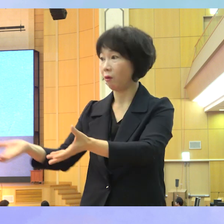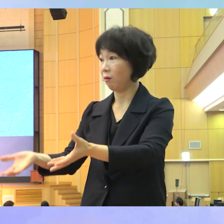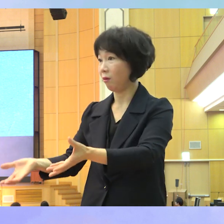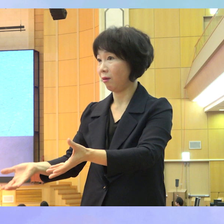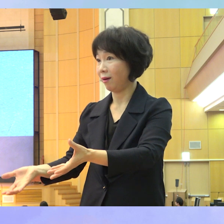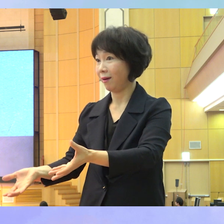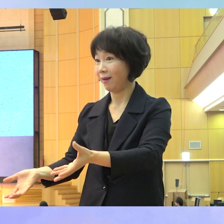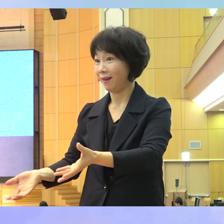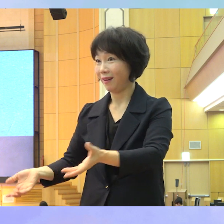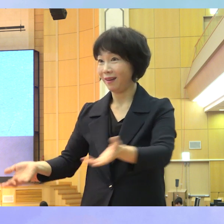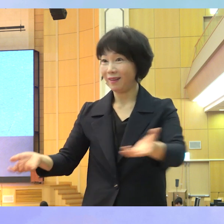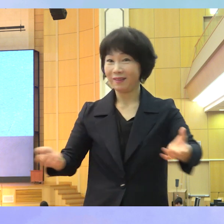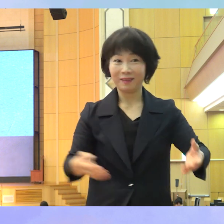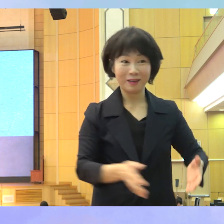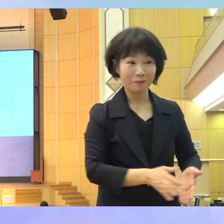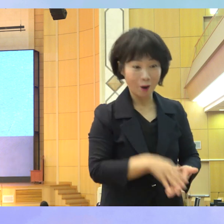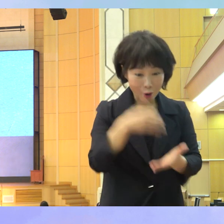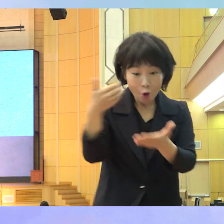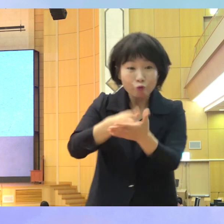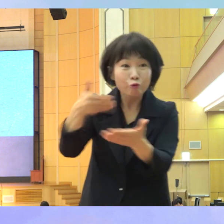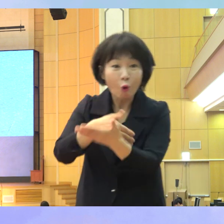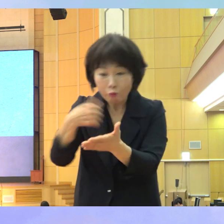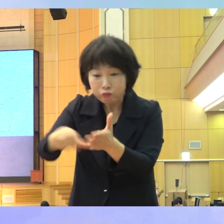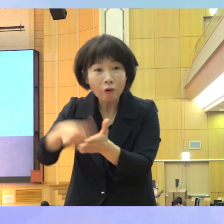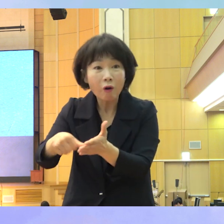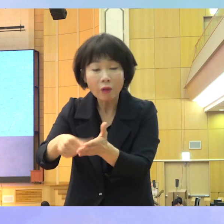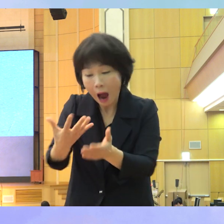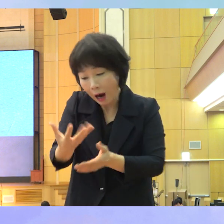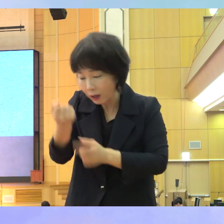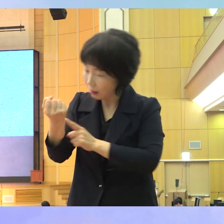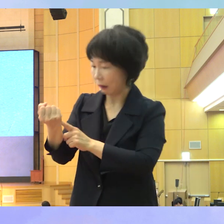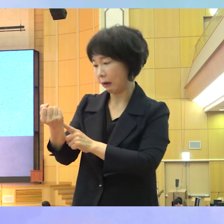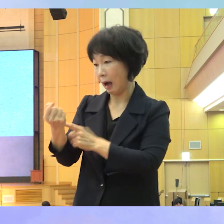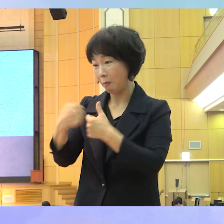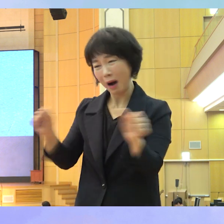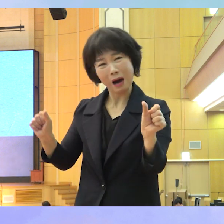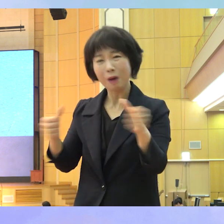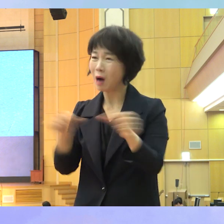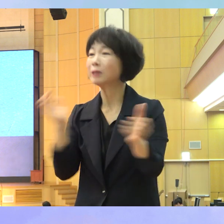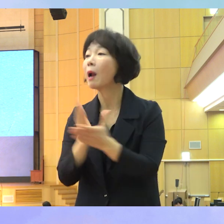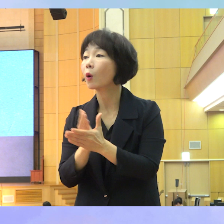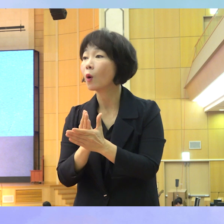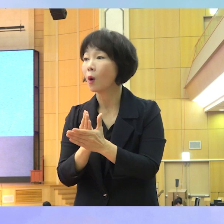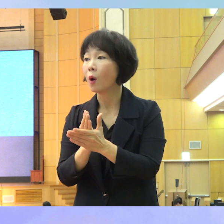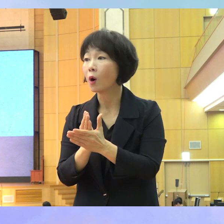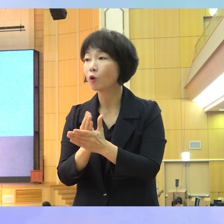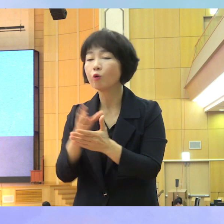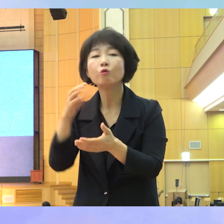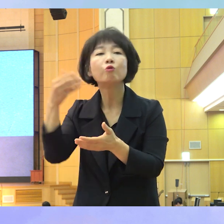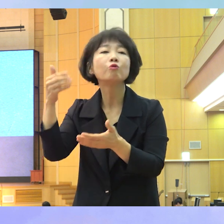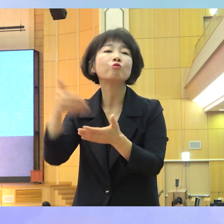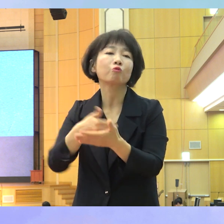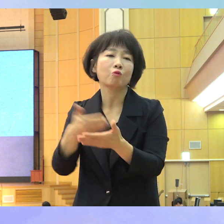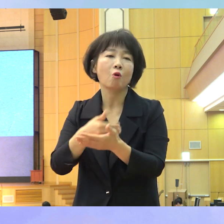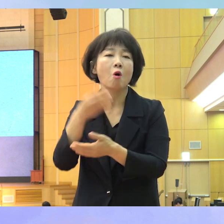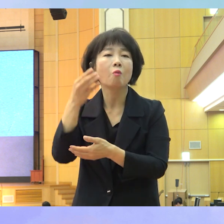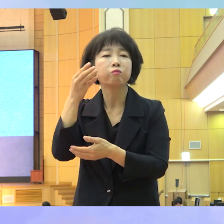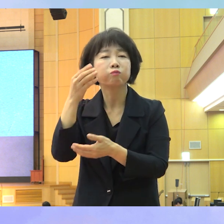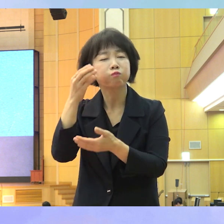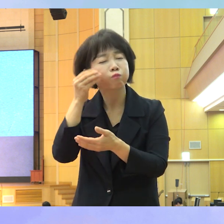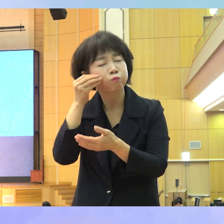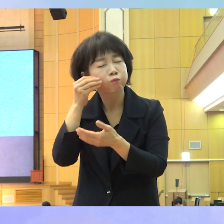가져오시면 그 어쩌고 팔기도 좀 그러니까 좀 그런 중고 물품도 기증을 받고 있다고 합니다. 그래서 많은